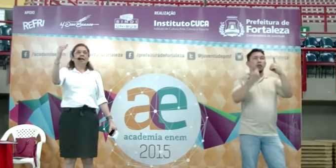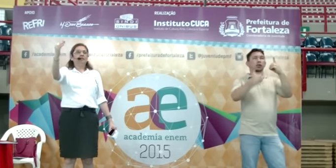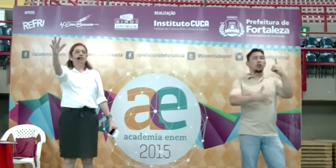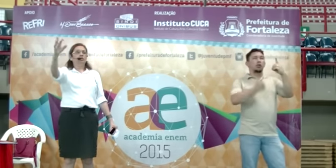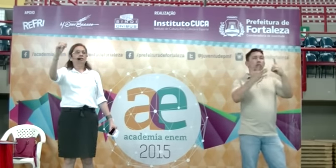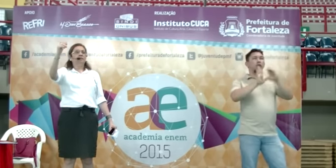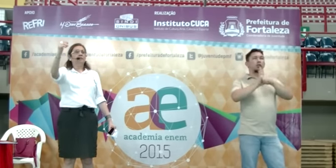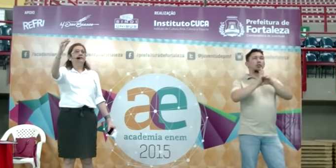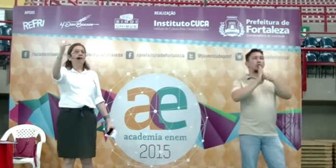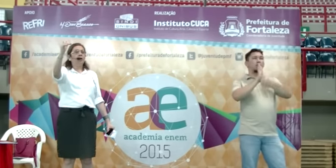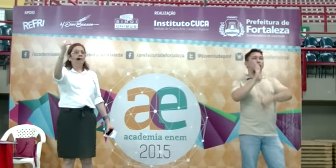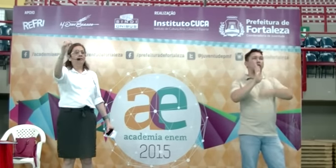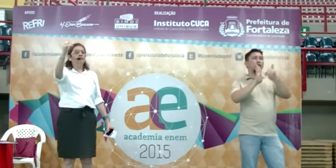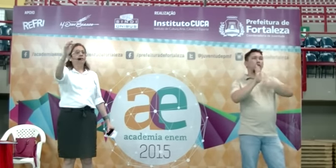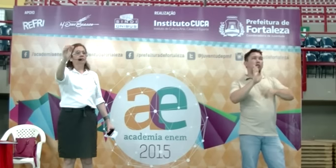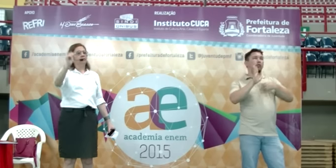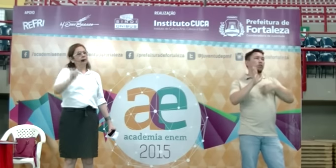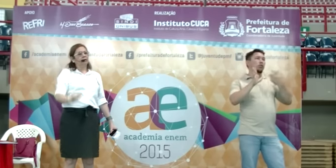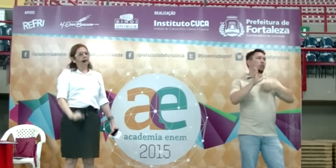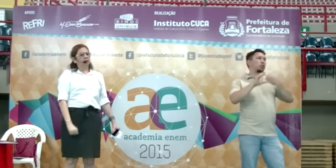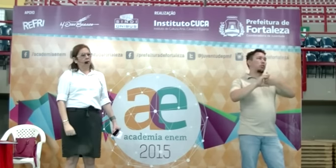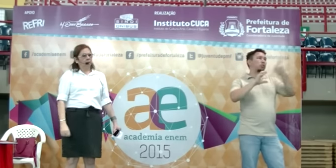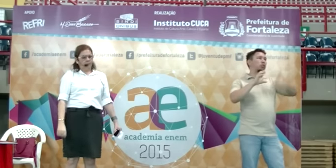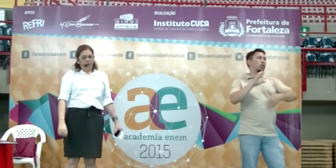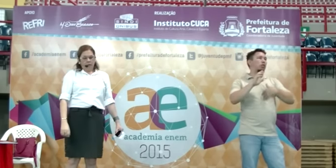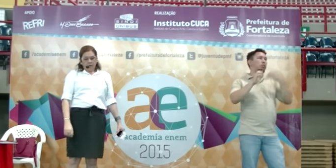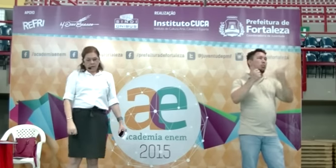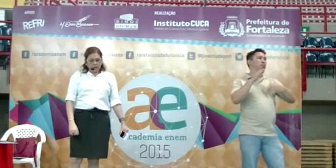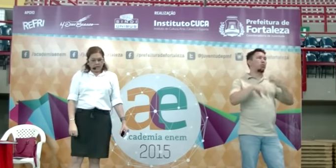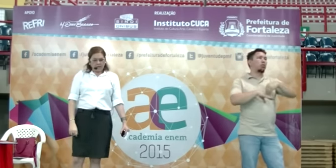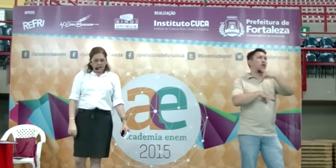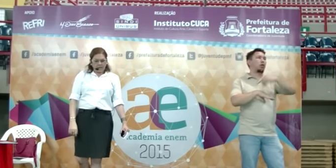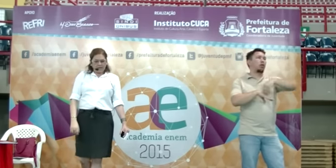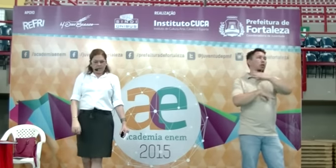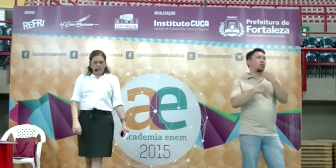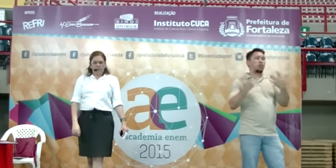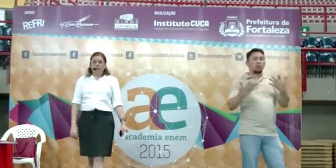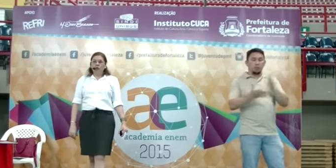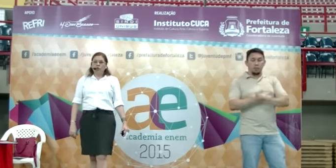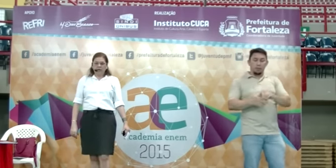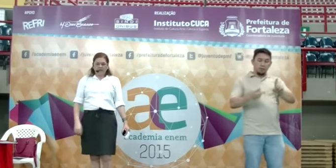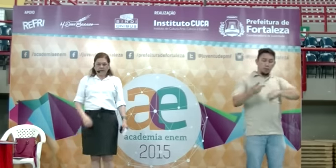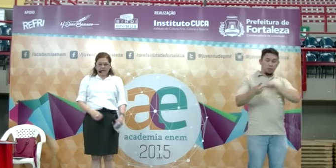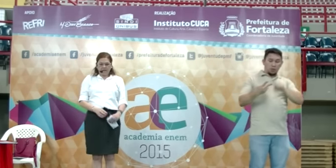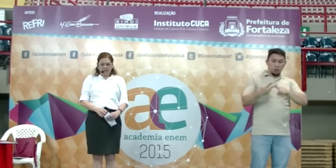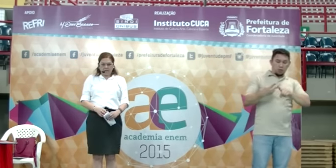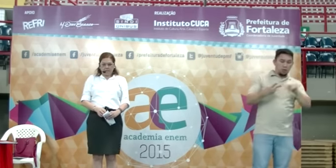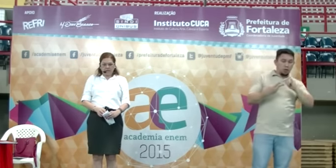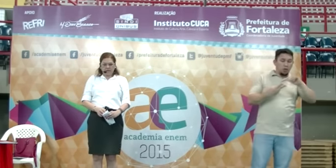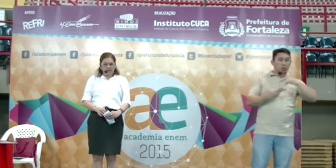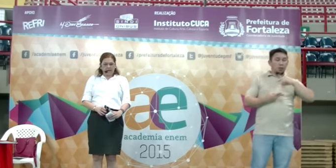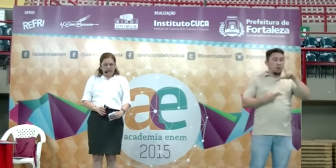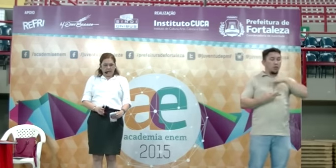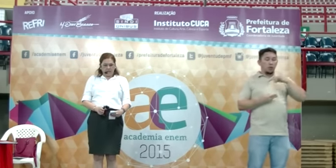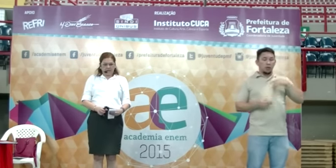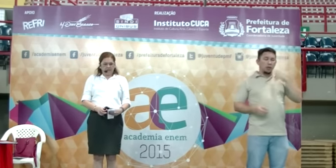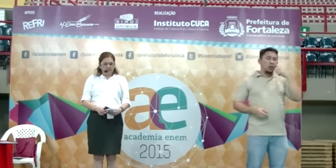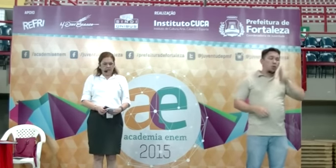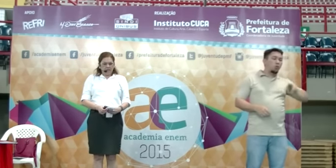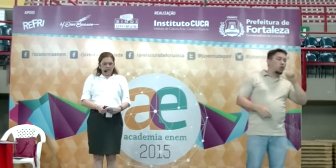dando explicações, informações para o leitor. Outra informação, procure ver exemplos